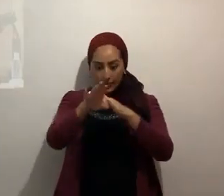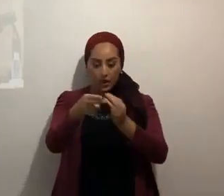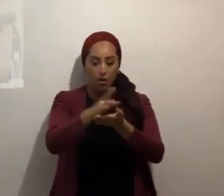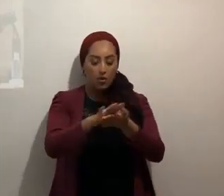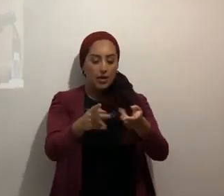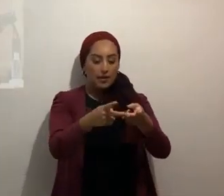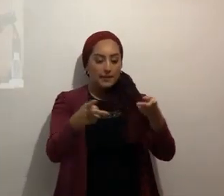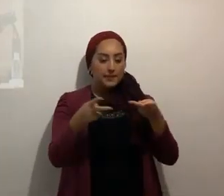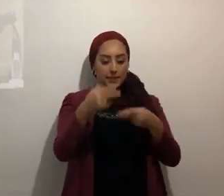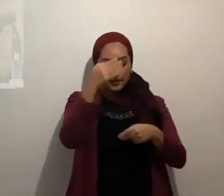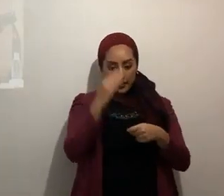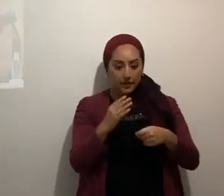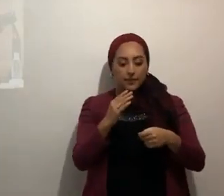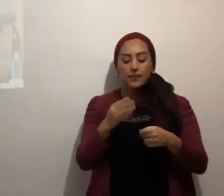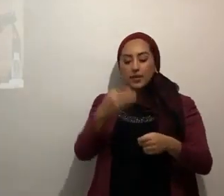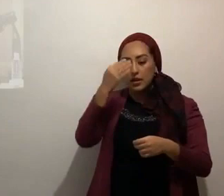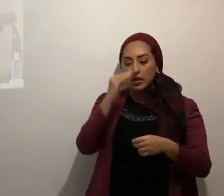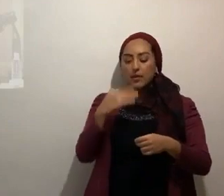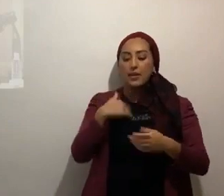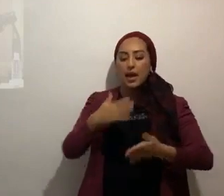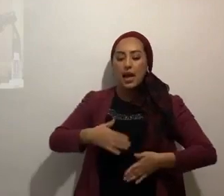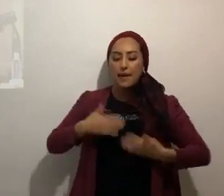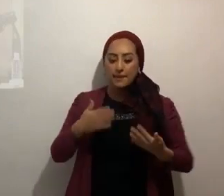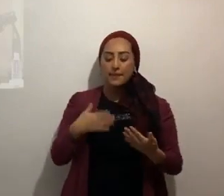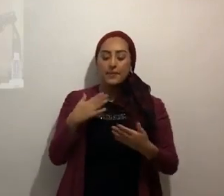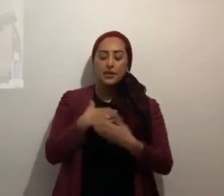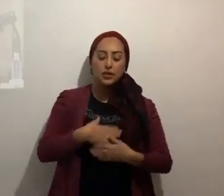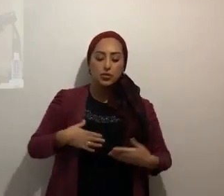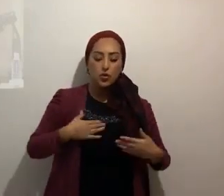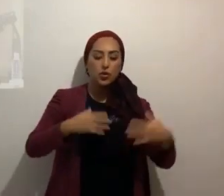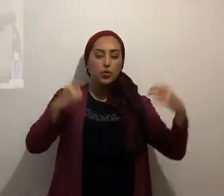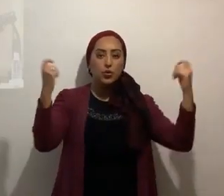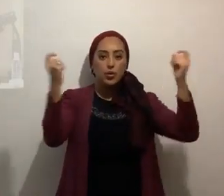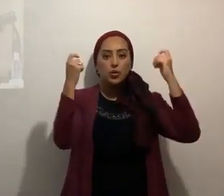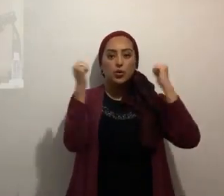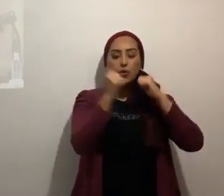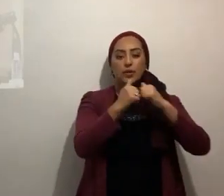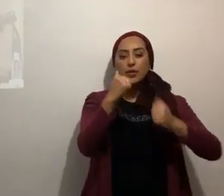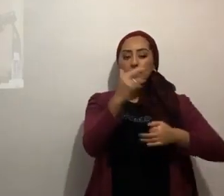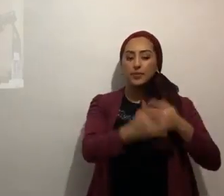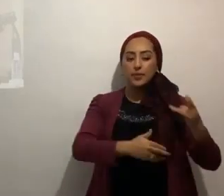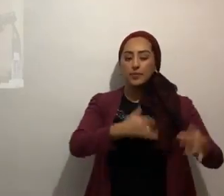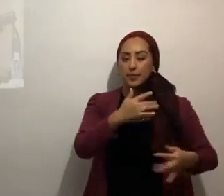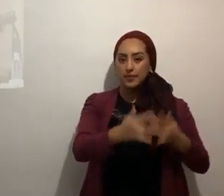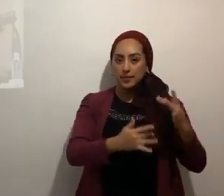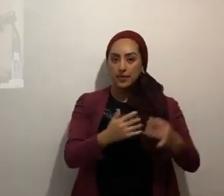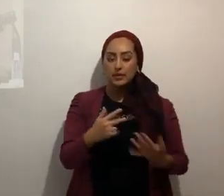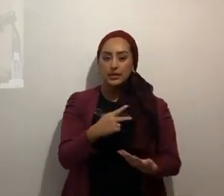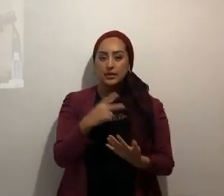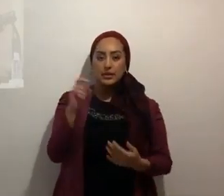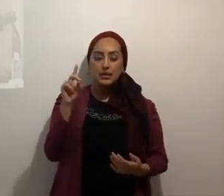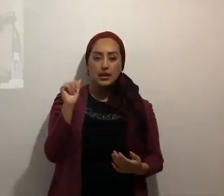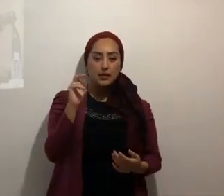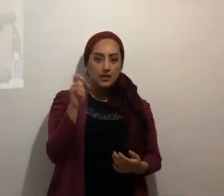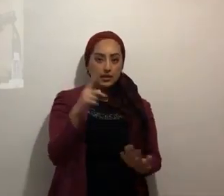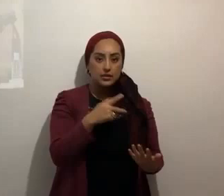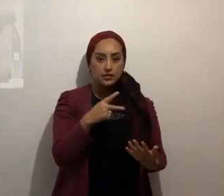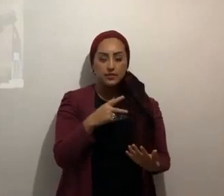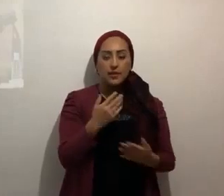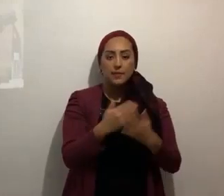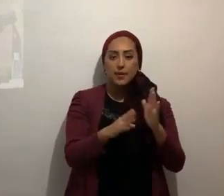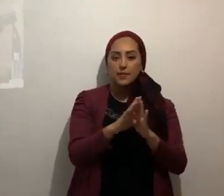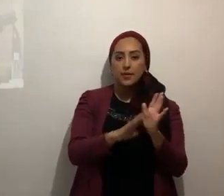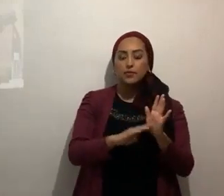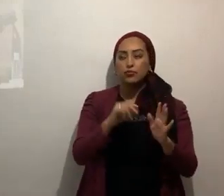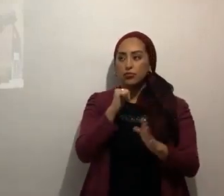de Elohim, al Elohim de mi alegría y de mi gozo, y te exaltaré con arpa, oh Elohim mío. Es un salmo de David, aunque en algunas Biblias no